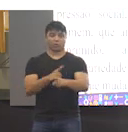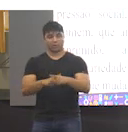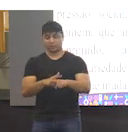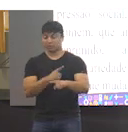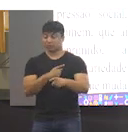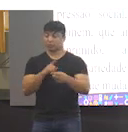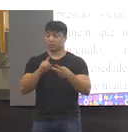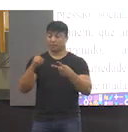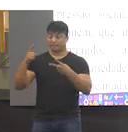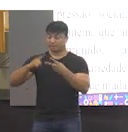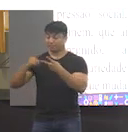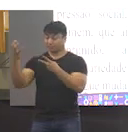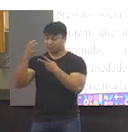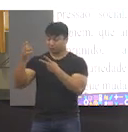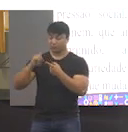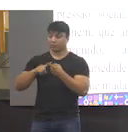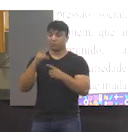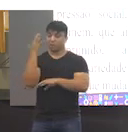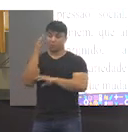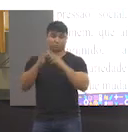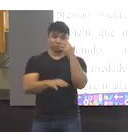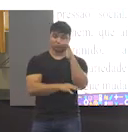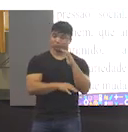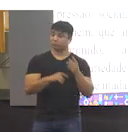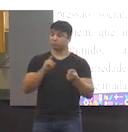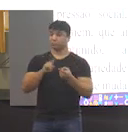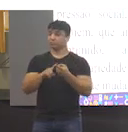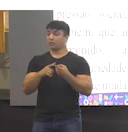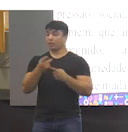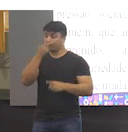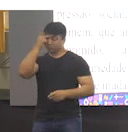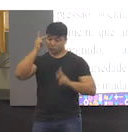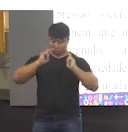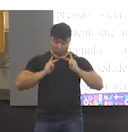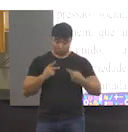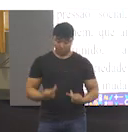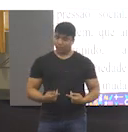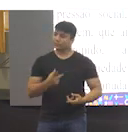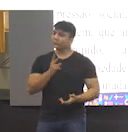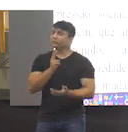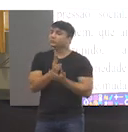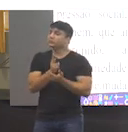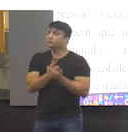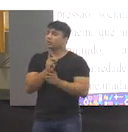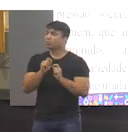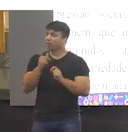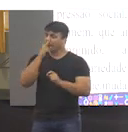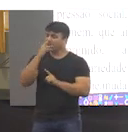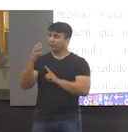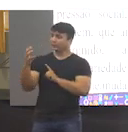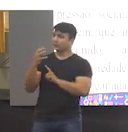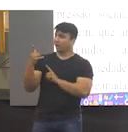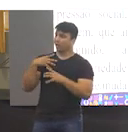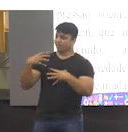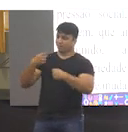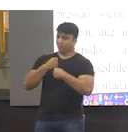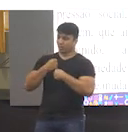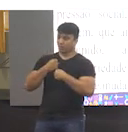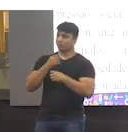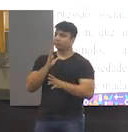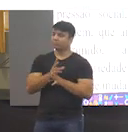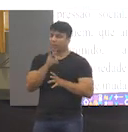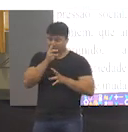educação, pressão social, próprio meio ambiente. Esse homem que ainda é subjugado, dominado